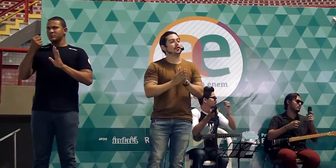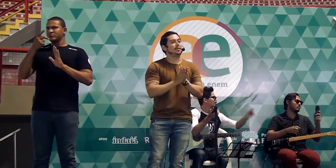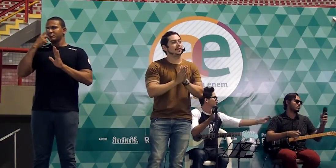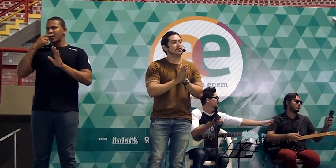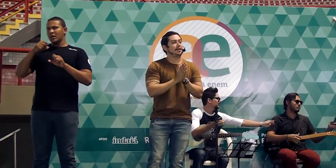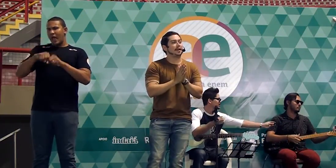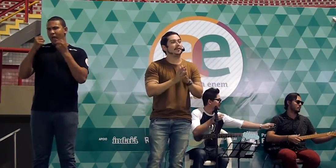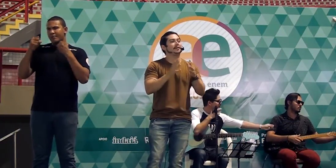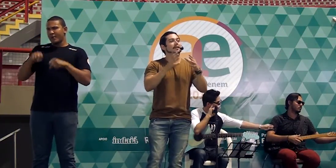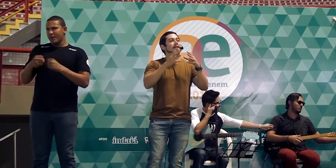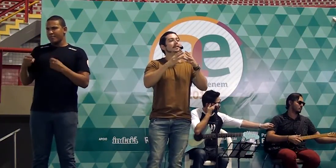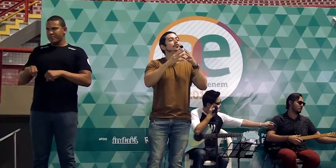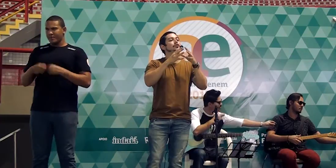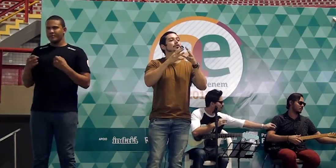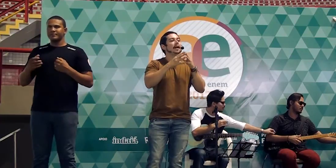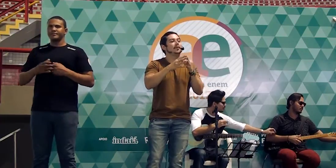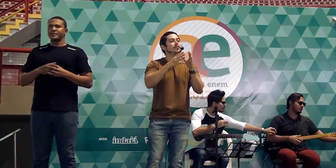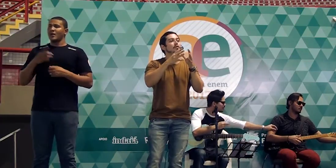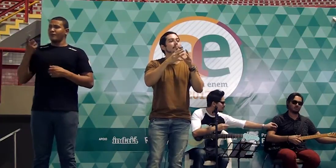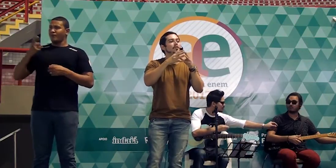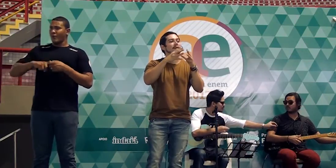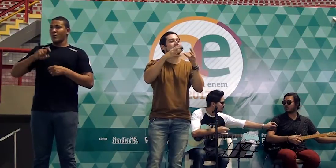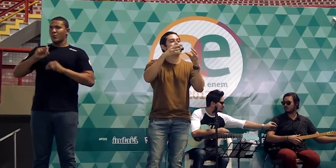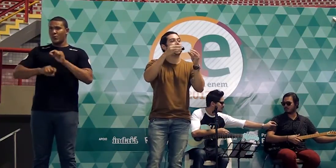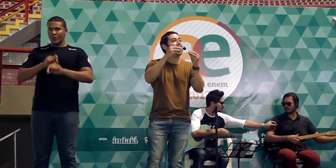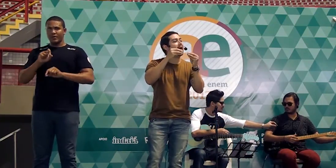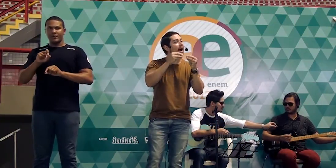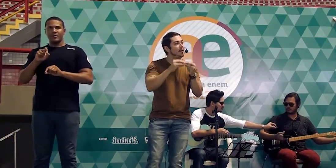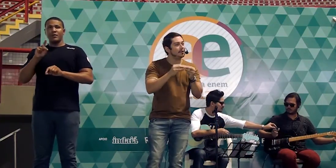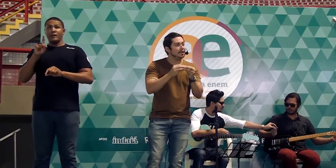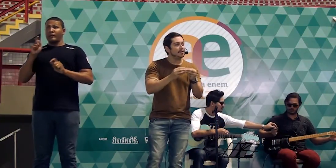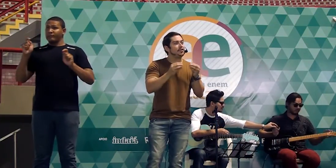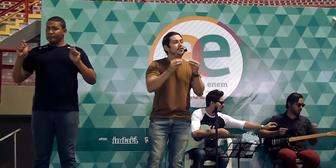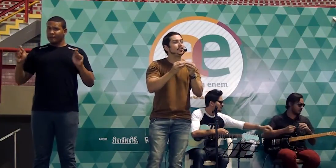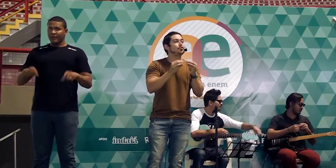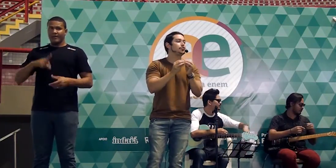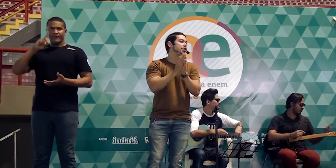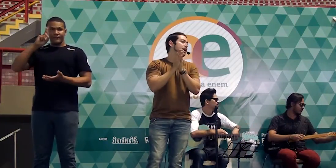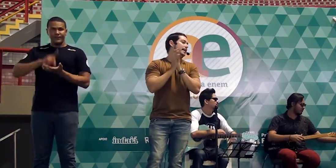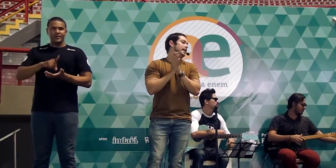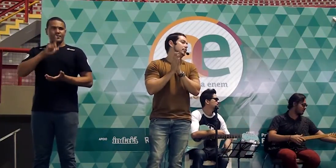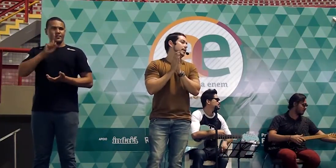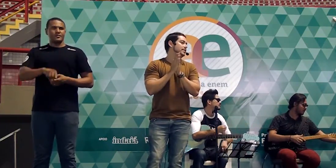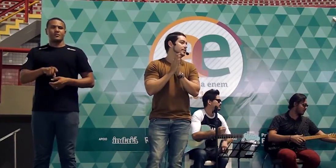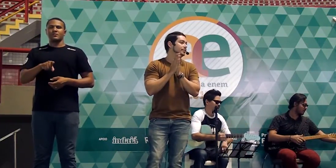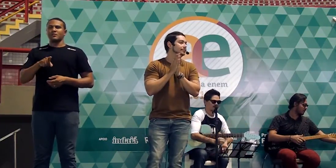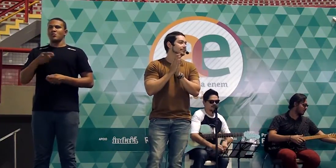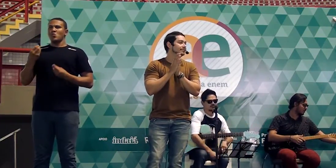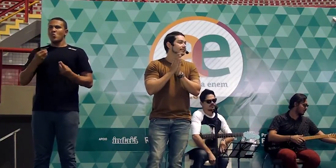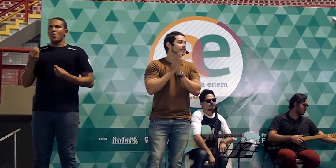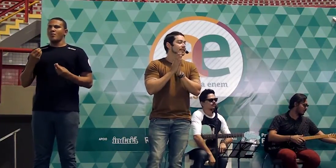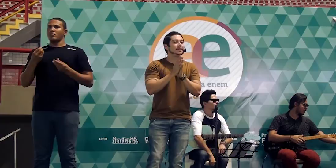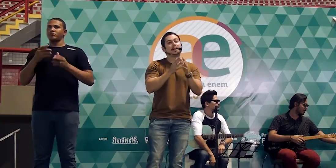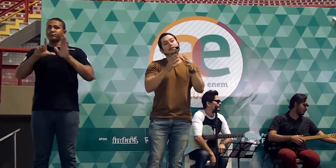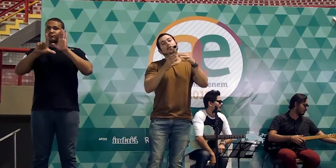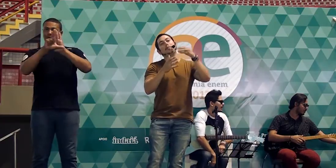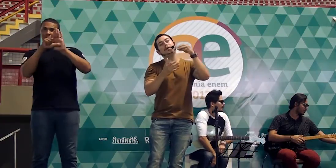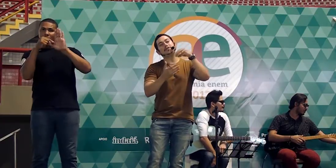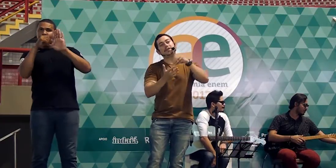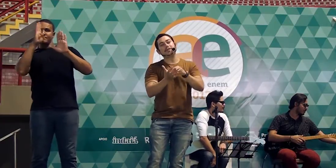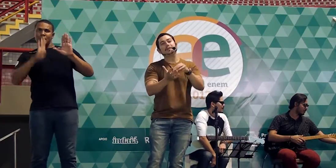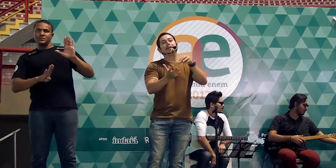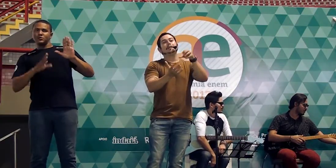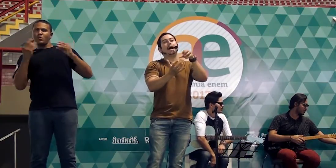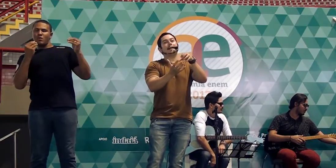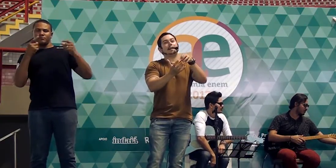novo o questionamento que a gente estava levantando aqui. Nós estávamos com a possibilidade real de discutir a lei no Brasil. Tanto que, como